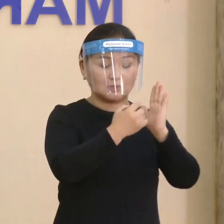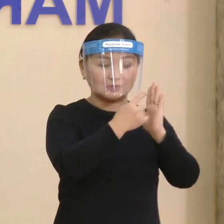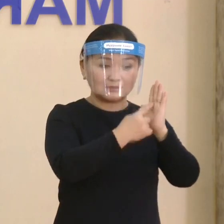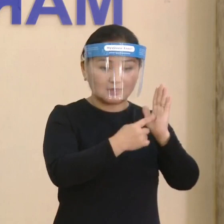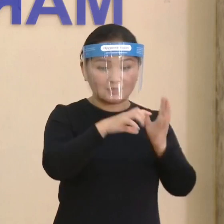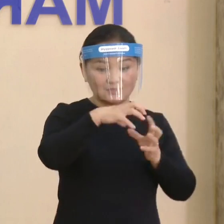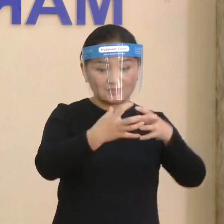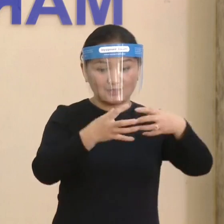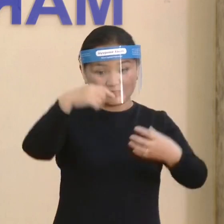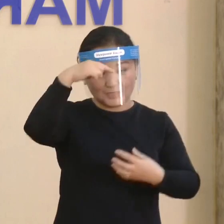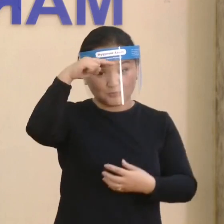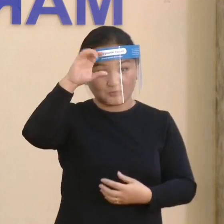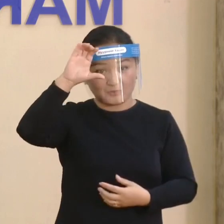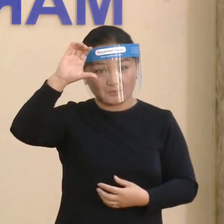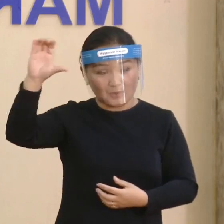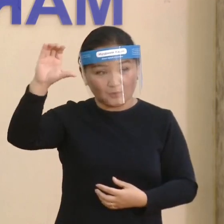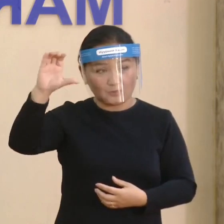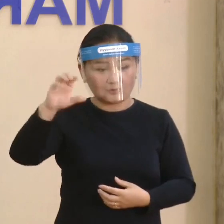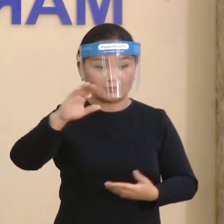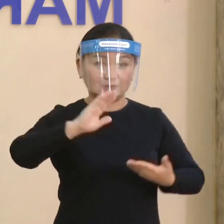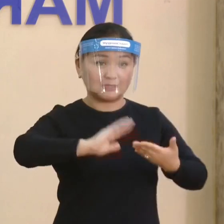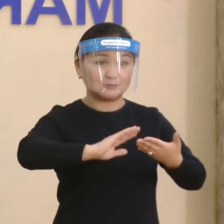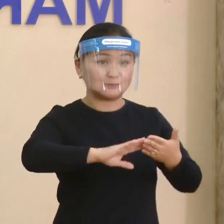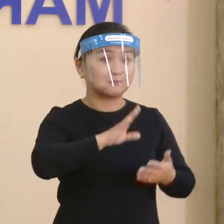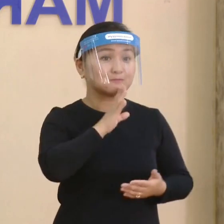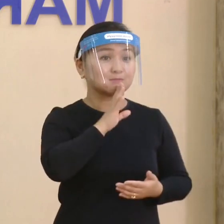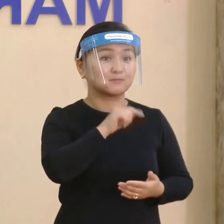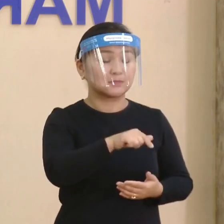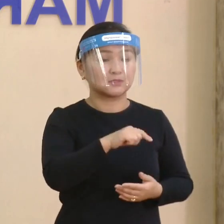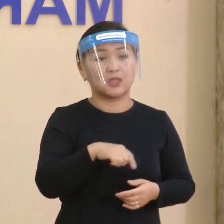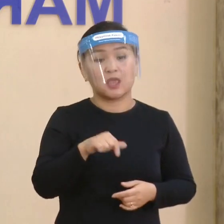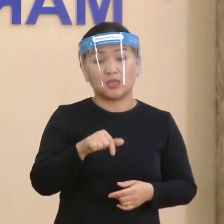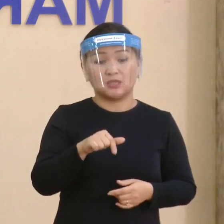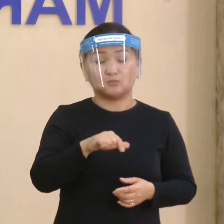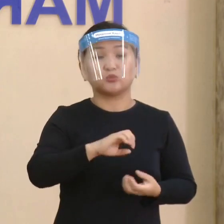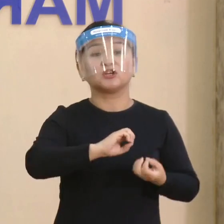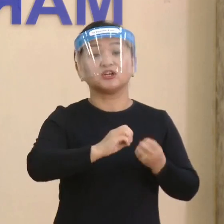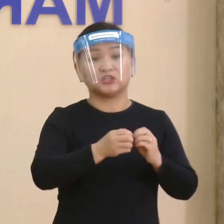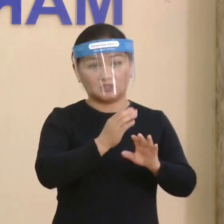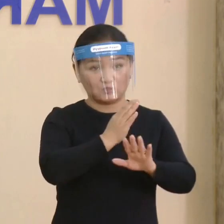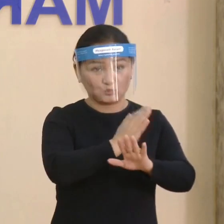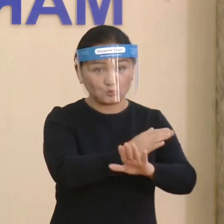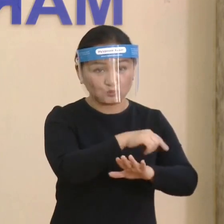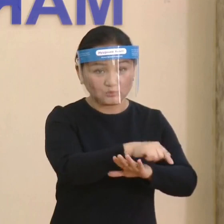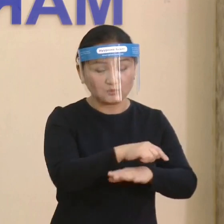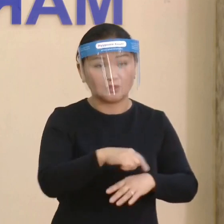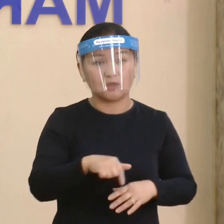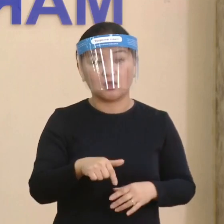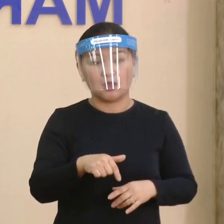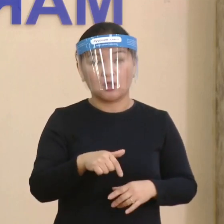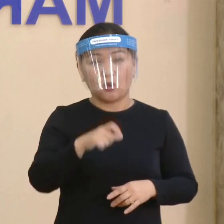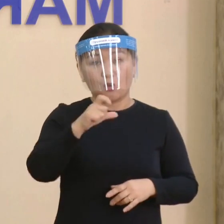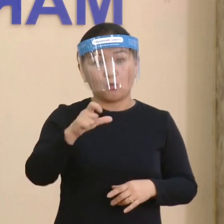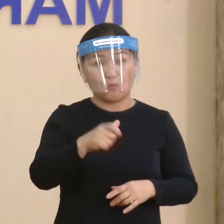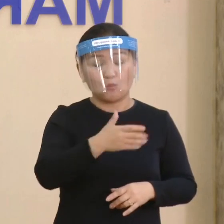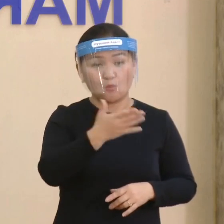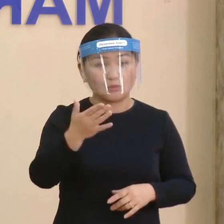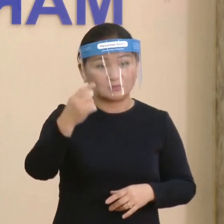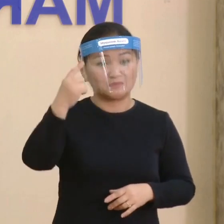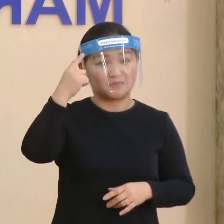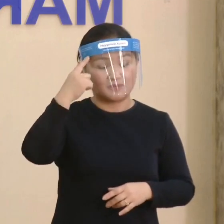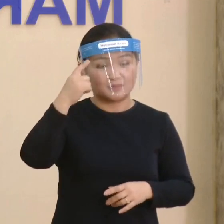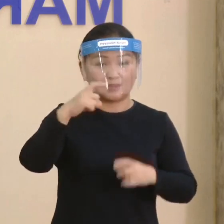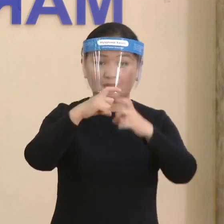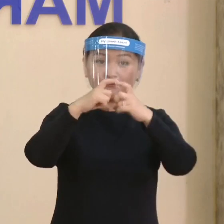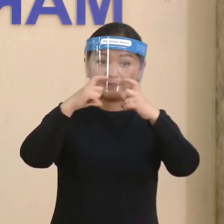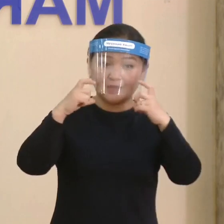эрүүл мэндийн байгууллага танилцуулах ийм одоо үүрэгтэй судалгаа. За энэ бол ерөнхийдөө бол хийгдсэн. За энэгээр бол харин манай хүмүүсийн мэдлэг одоо амны